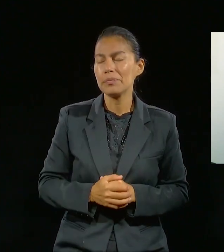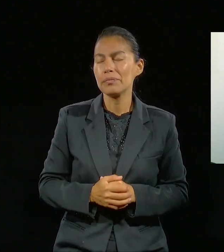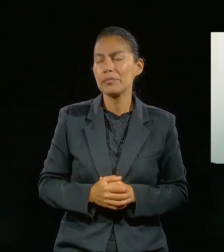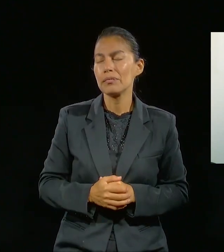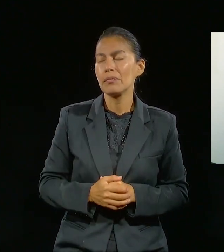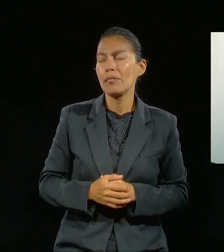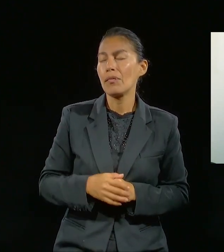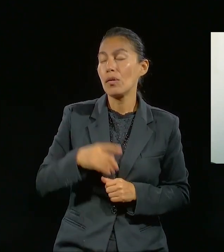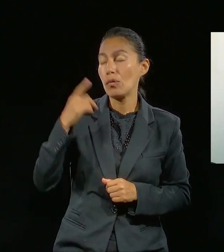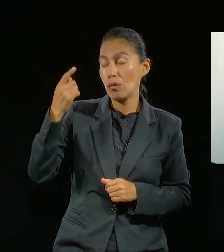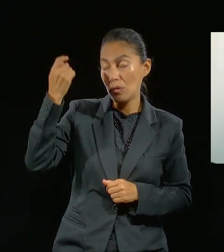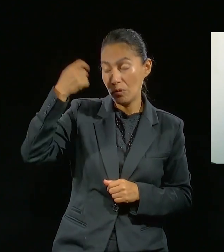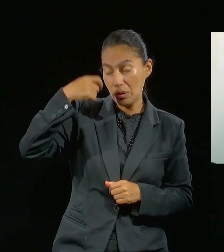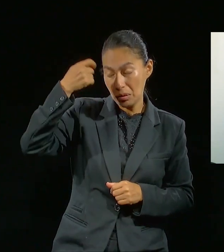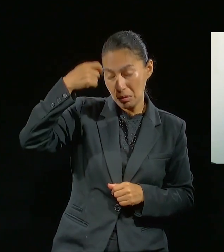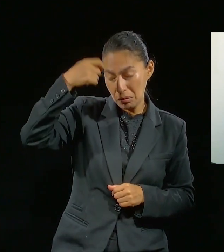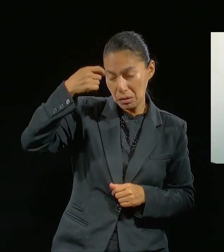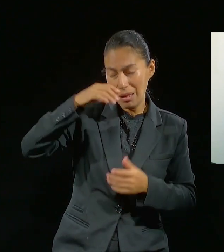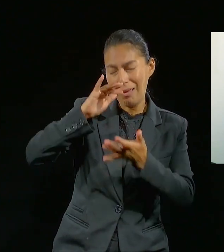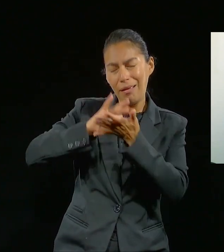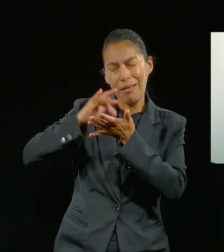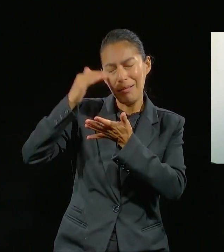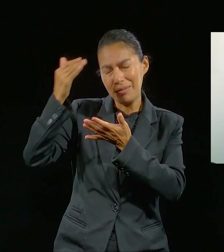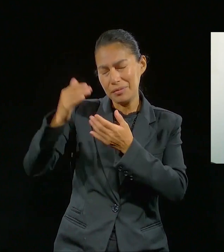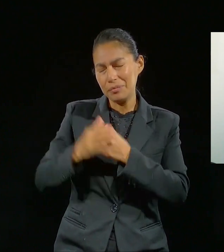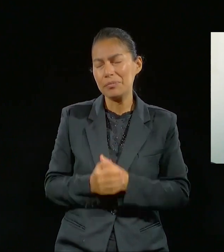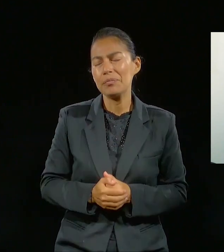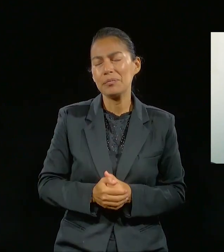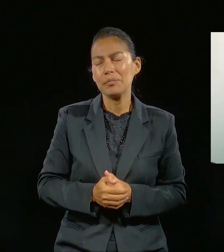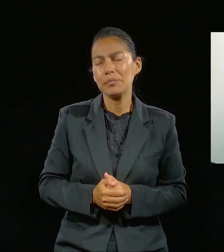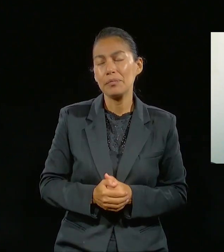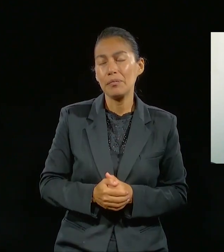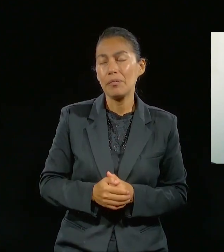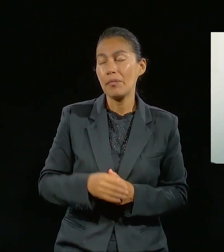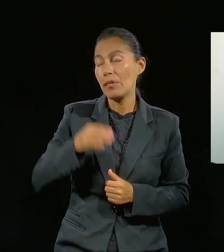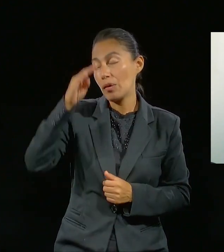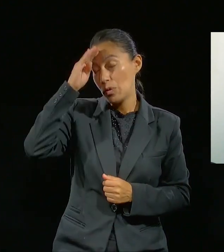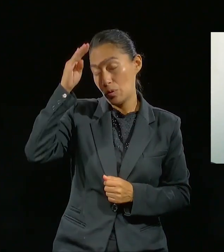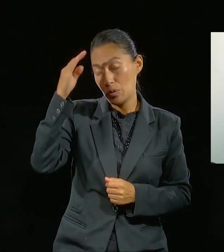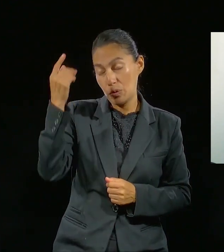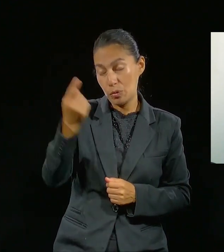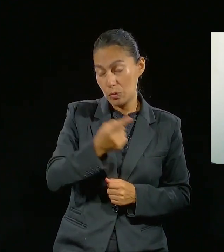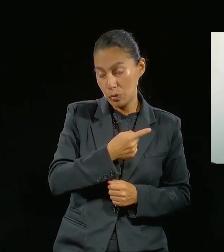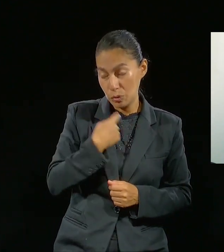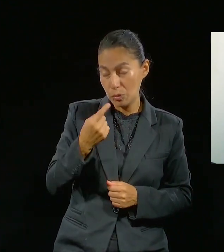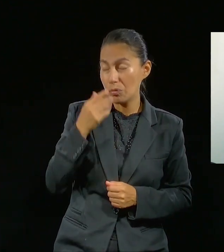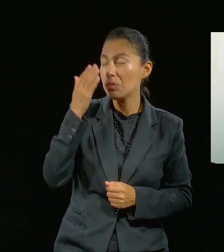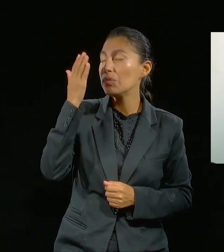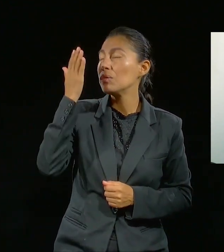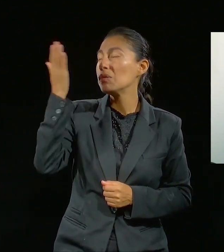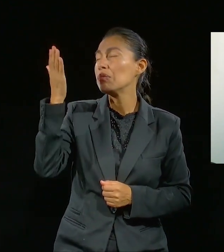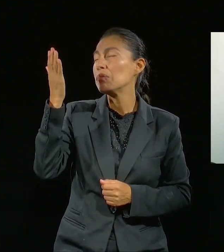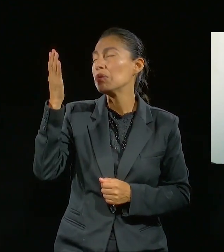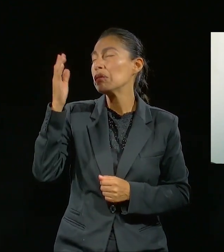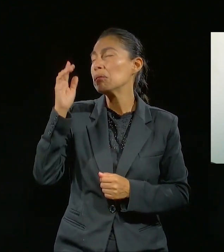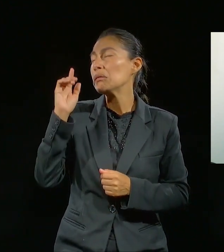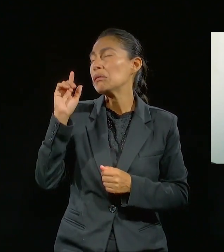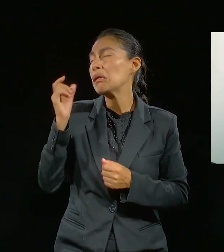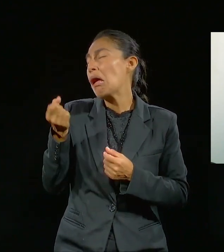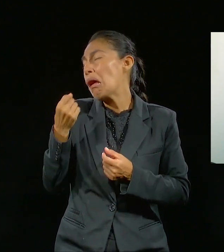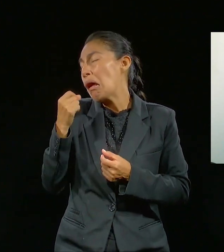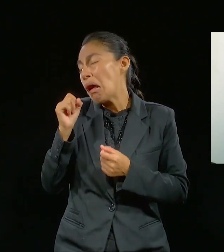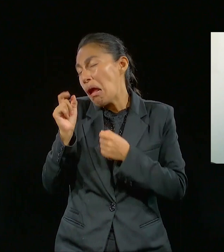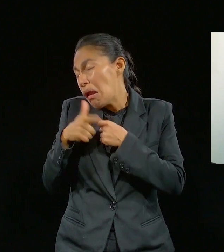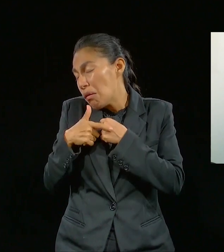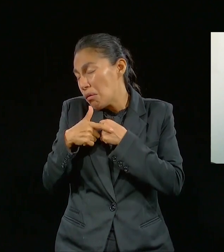dado. Te agradezco, Padre, en especial, porque uno te pide algo, Señor,